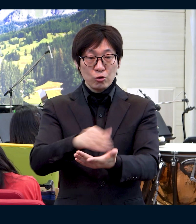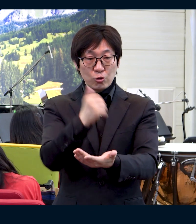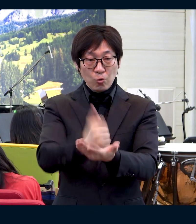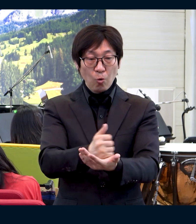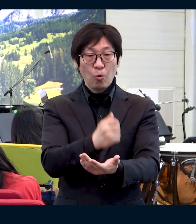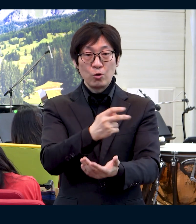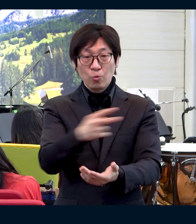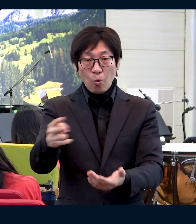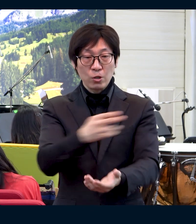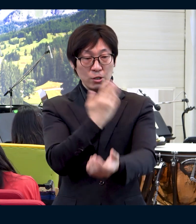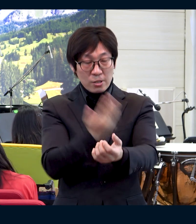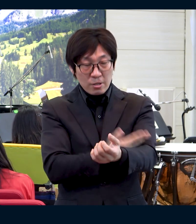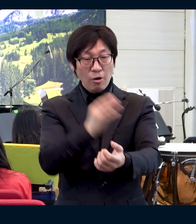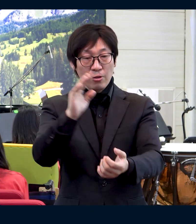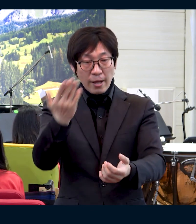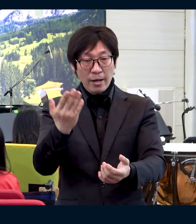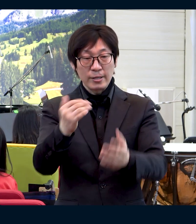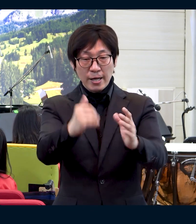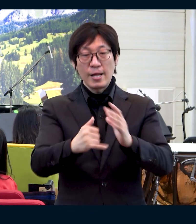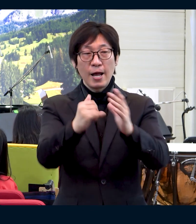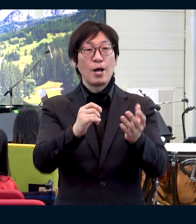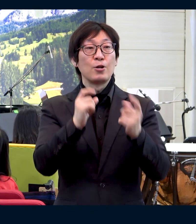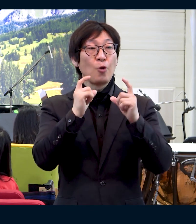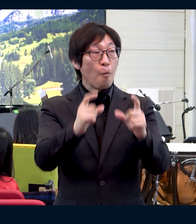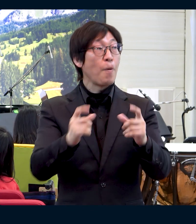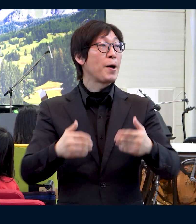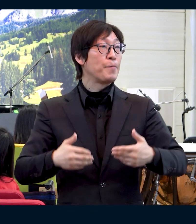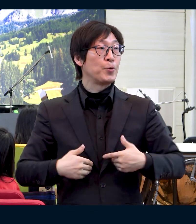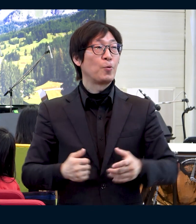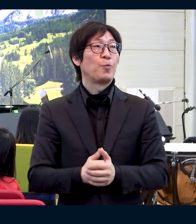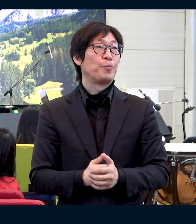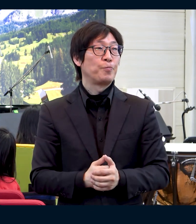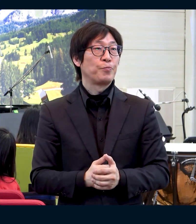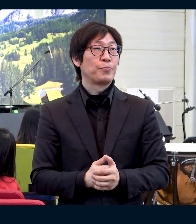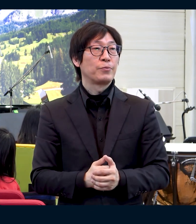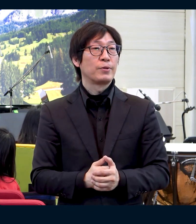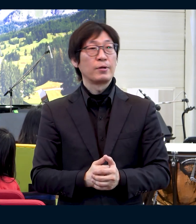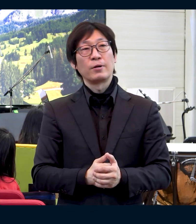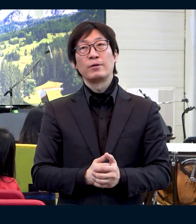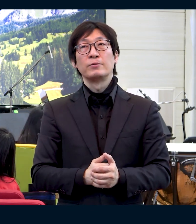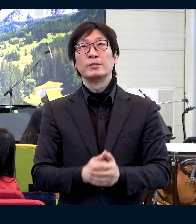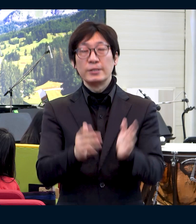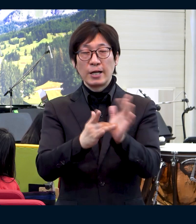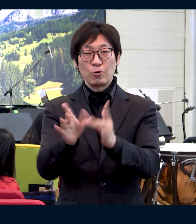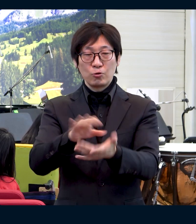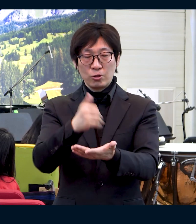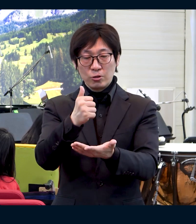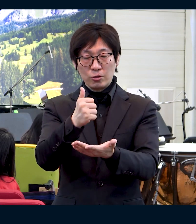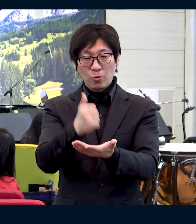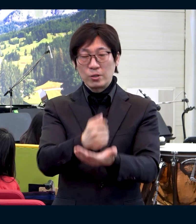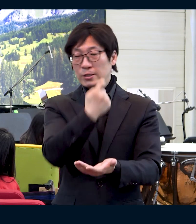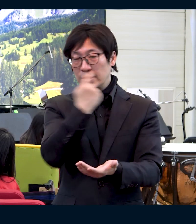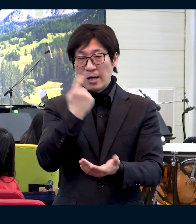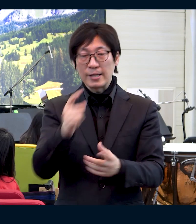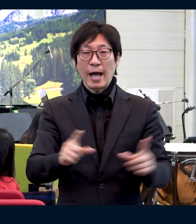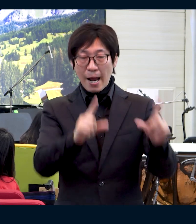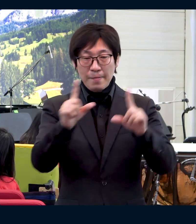그리스도가 능력임을 세상 가운데 선포하는 것입니다. 이렇게 예수 그리스도를 증거하는 삶을 사는